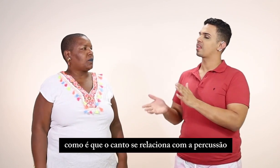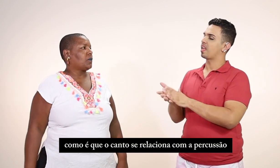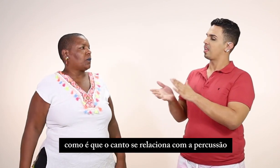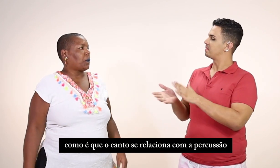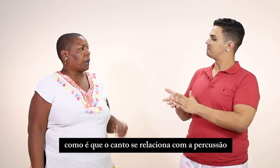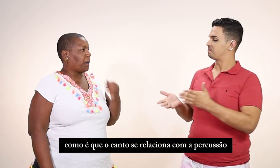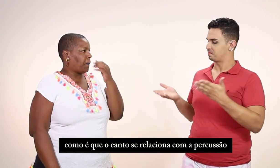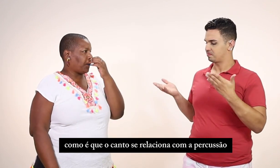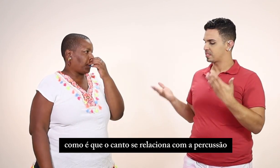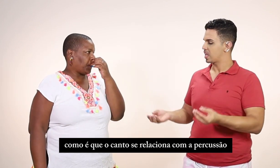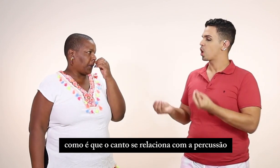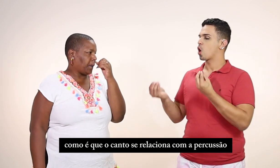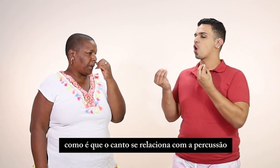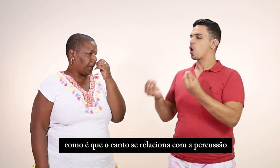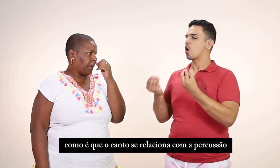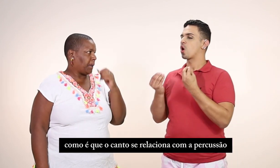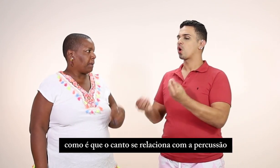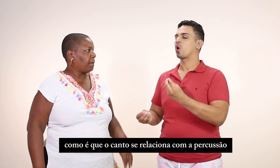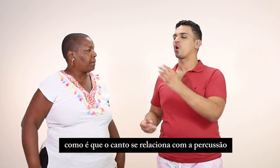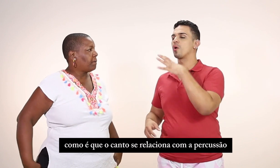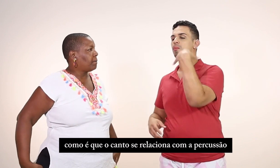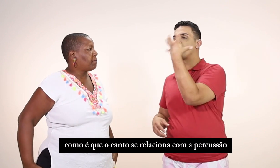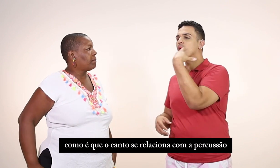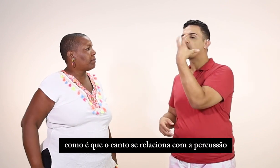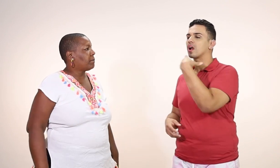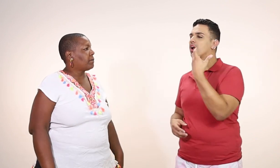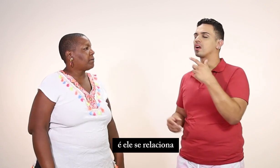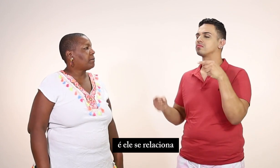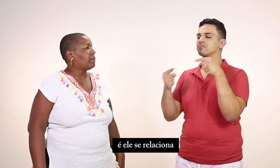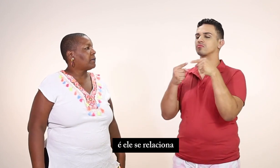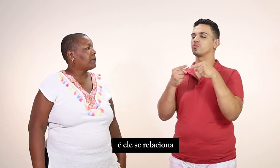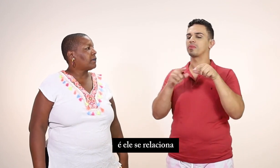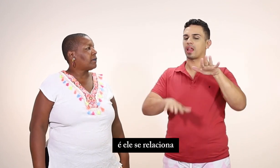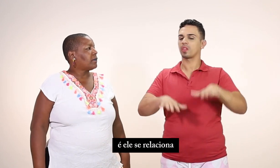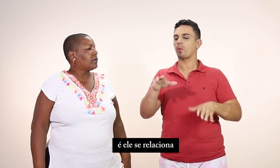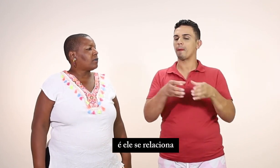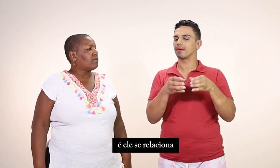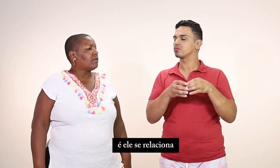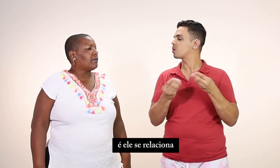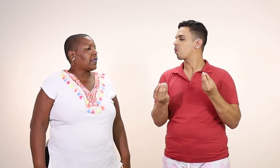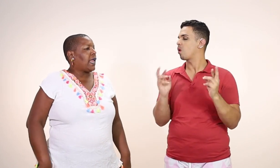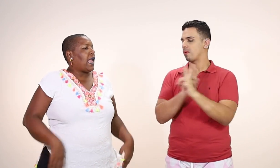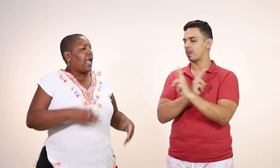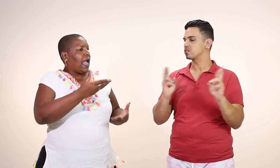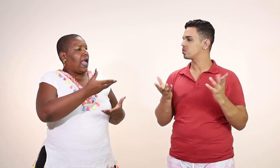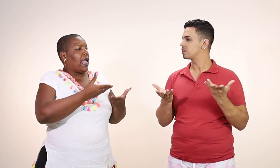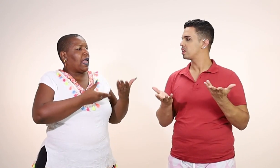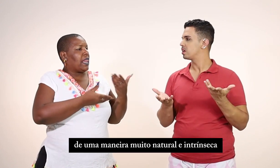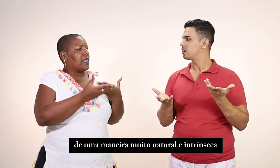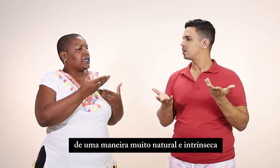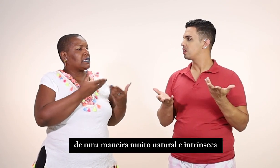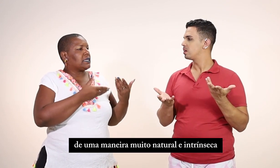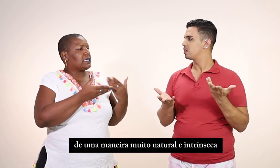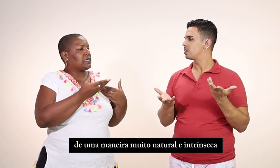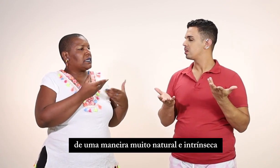é que o canto se relaciona com a percussão? Ele se relaciona de uma maneira